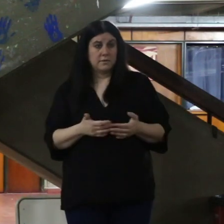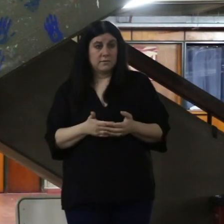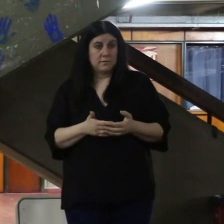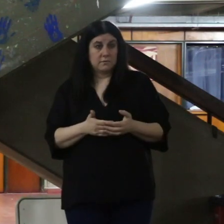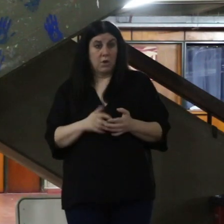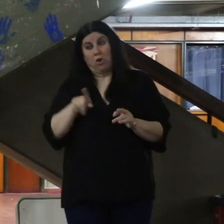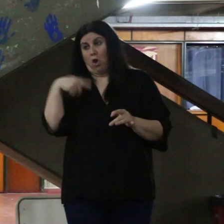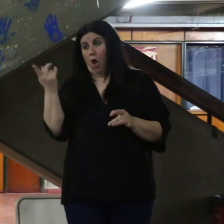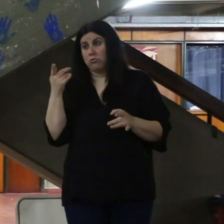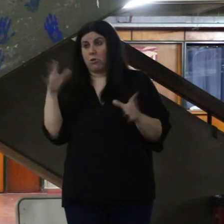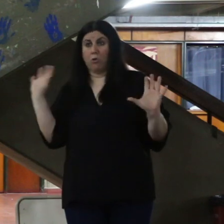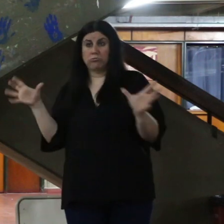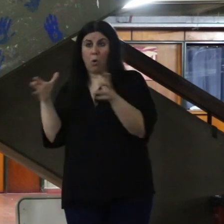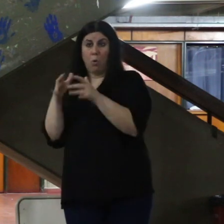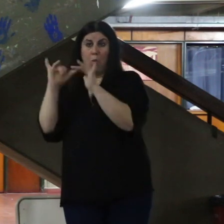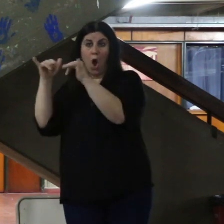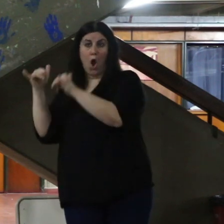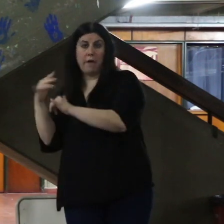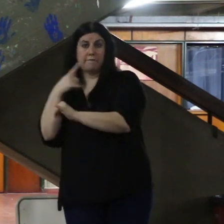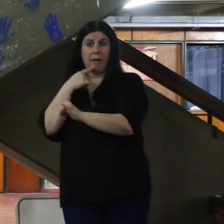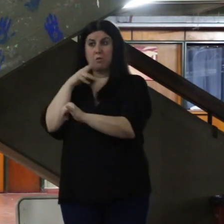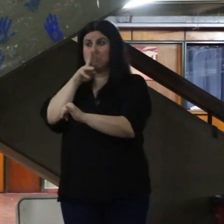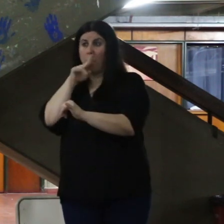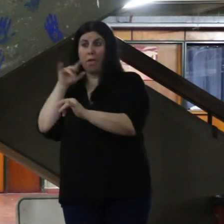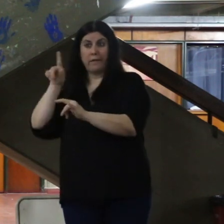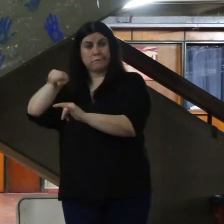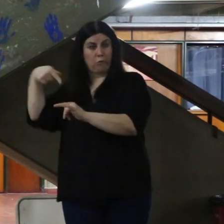y que otros y otras jóvenes